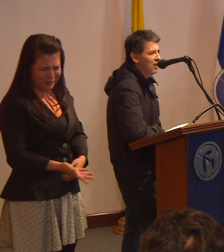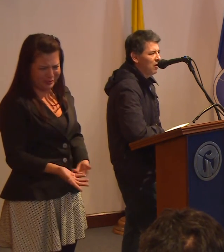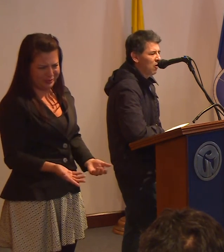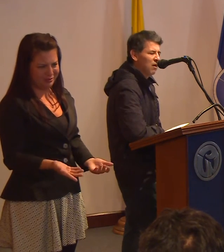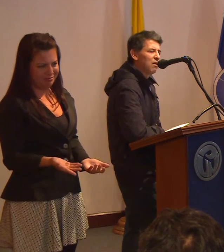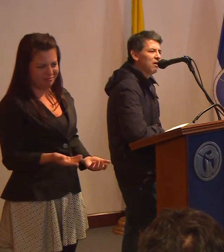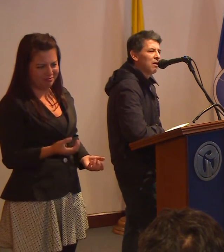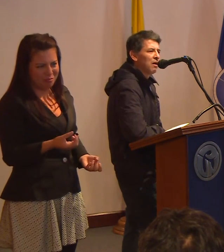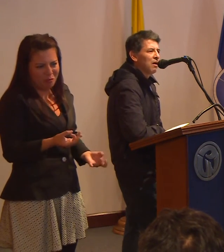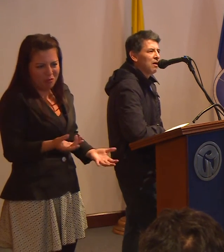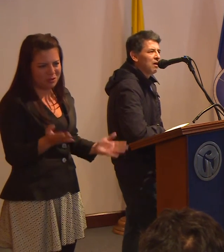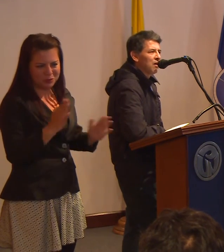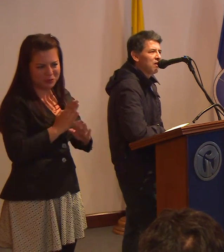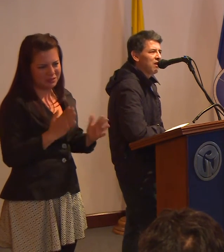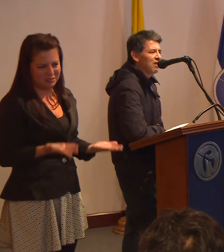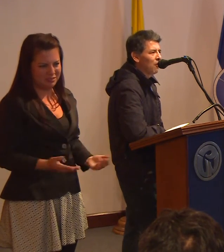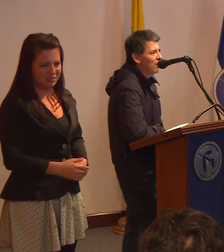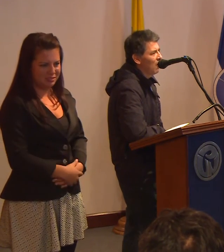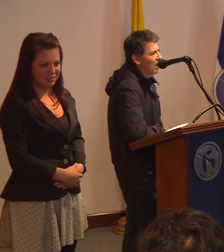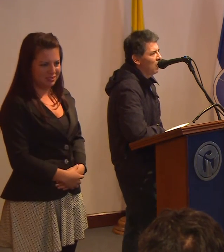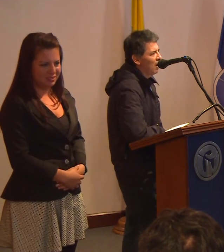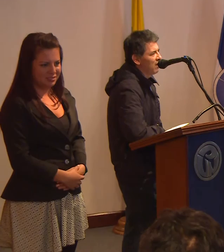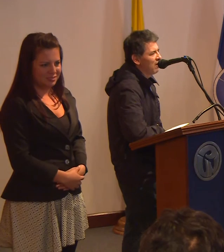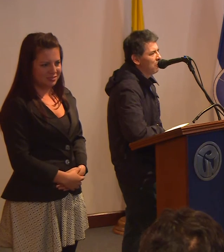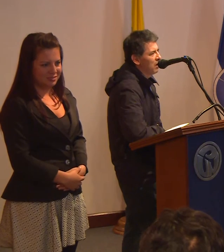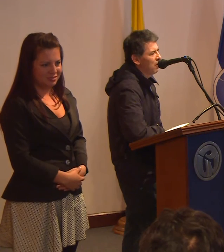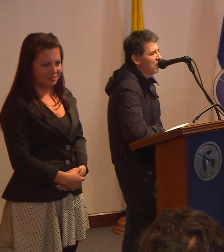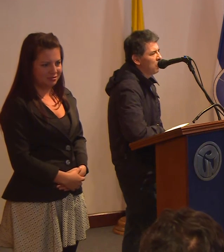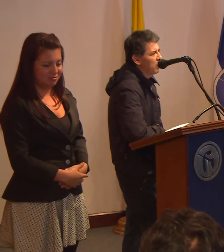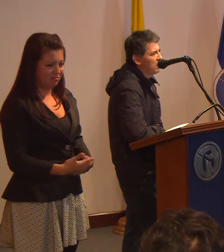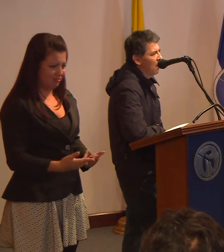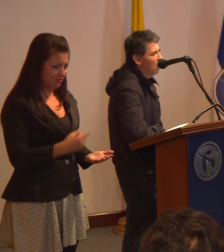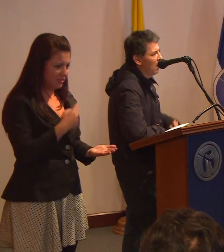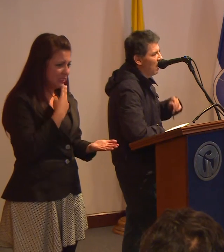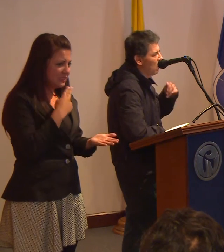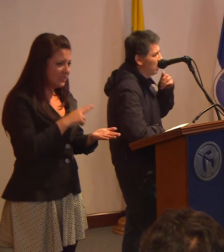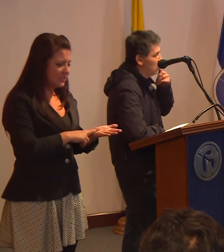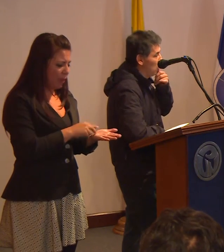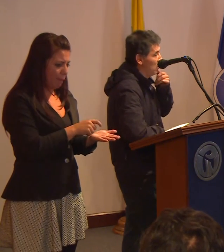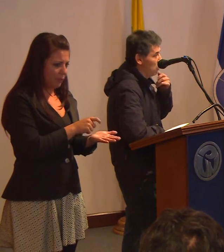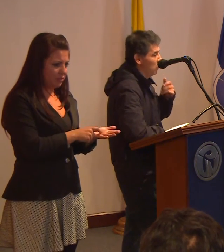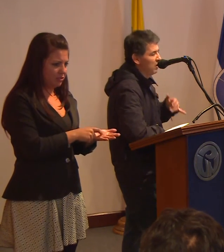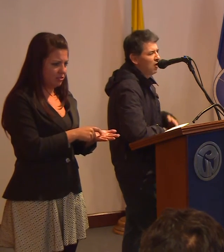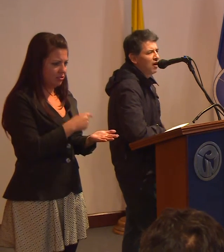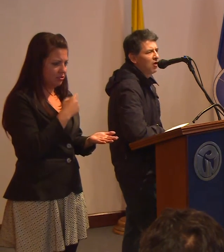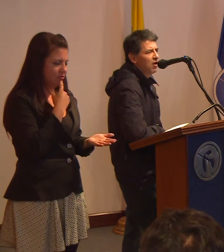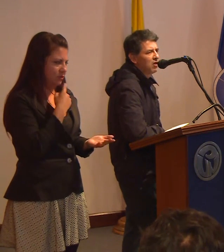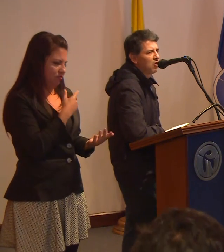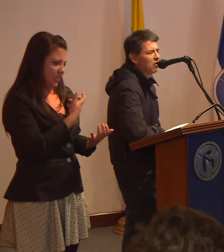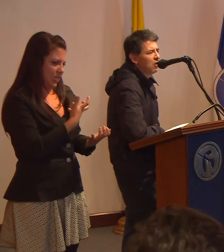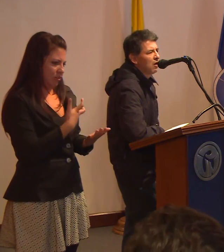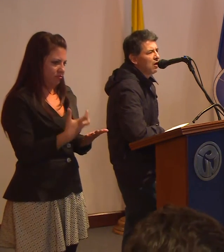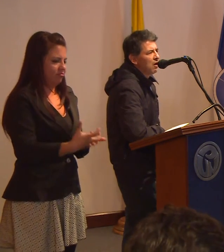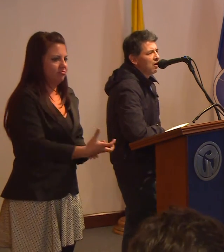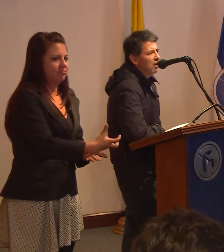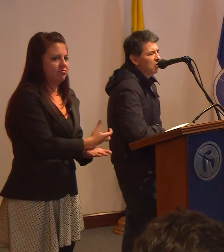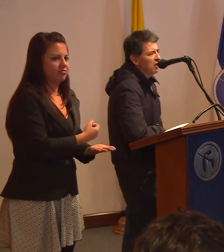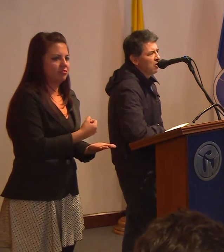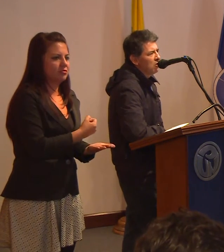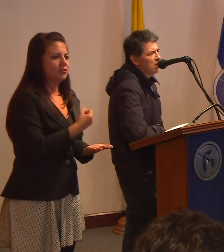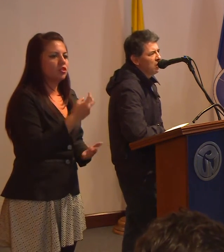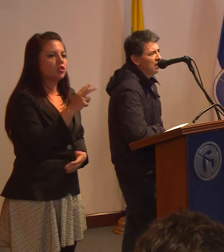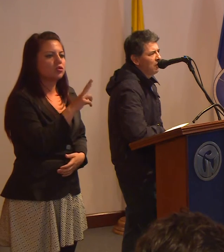absolutamente ridícula. Si estamos hablando que la estampilla presupuestaba una recolección o presupuesta una recolección